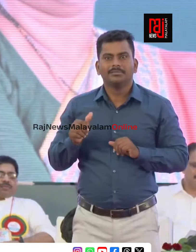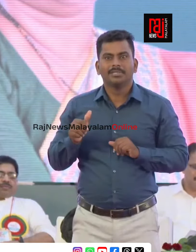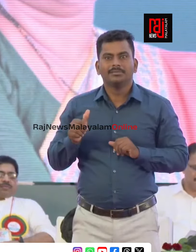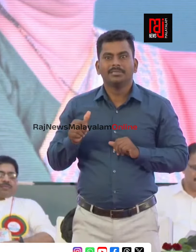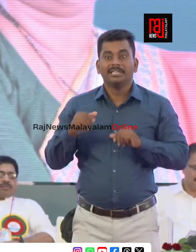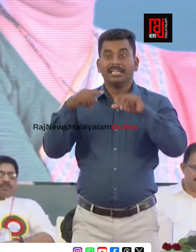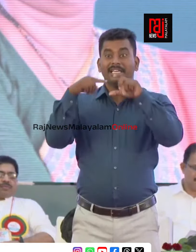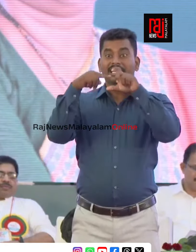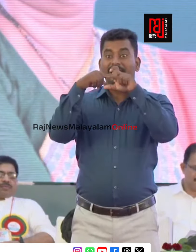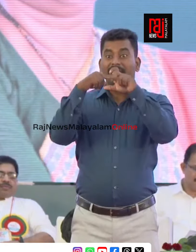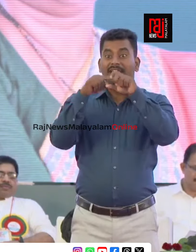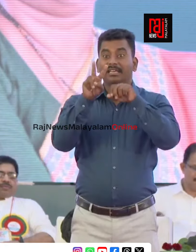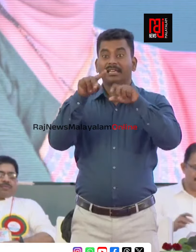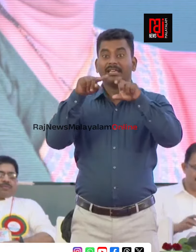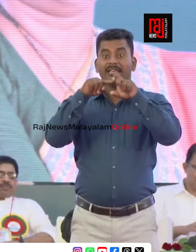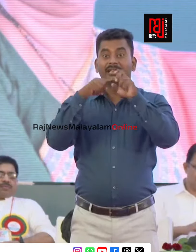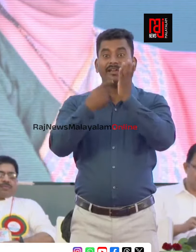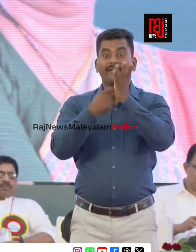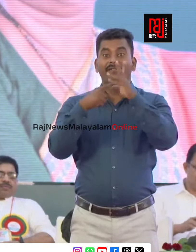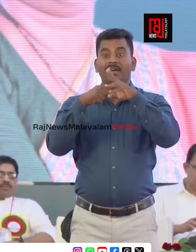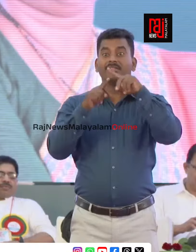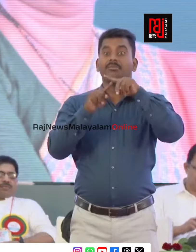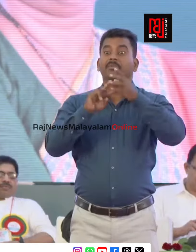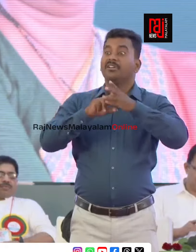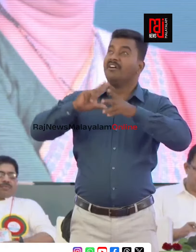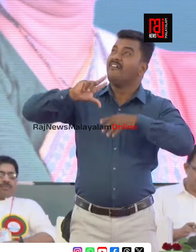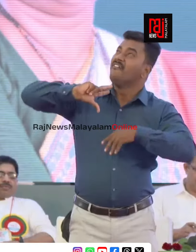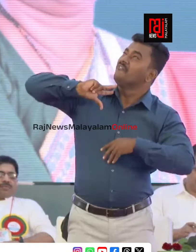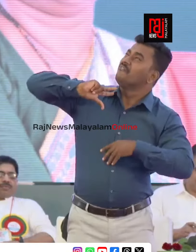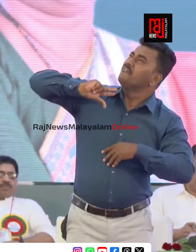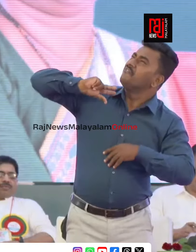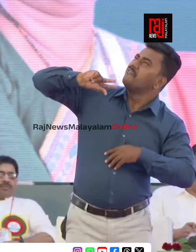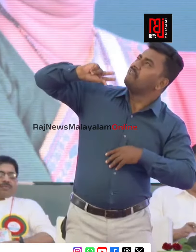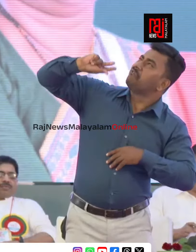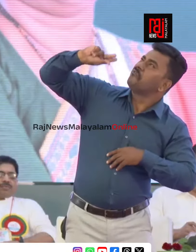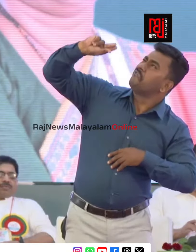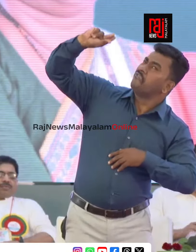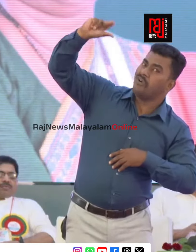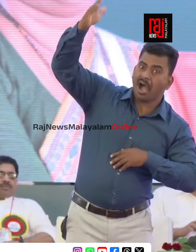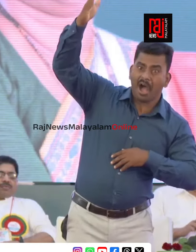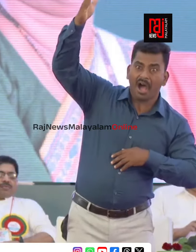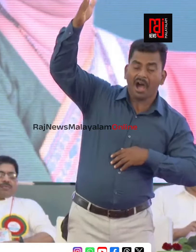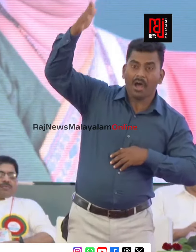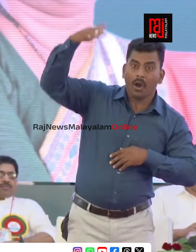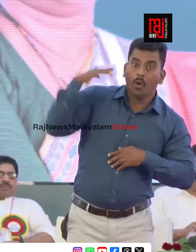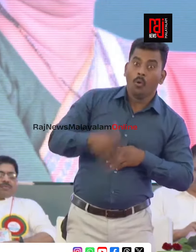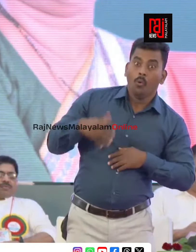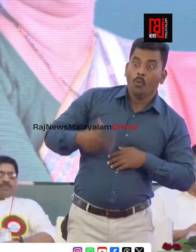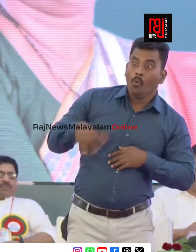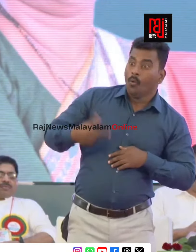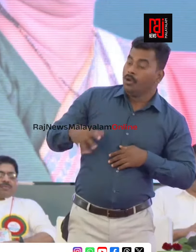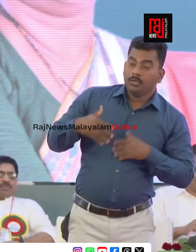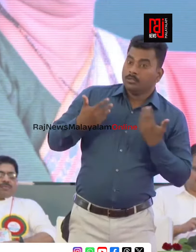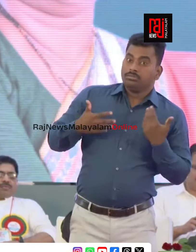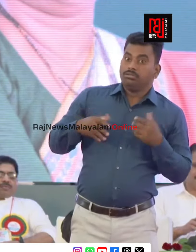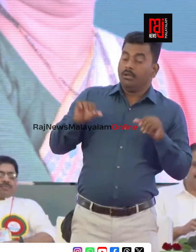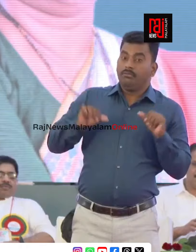എവറസ്റ്റ് കൊടുമുടി ഉൾപ്പെടെ ലോകത്തിലെ നിരവധി കൊടുമുടികളാണ് അവർ കീഴടക്കിയത്.